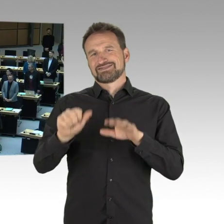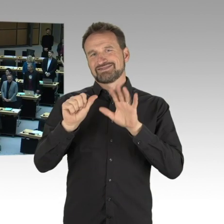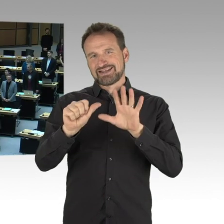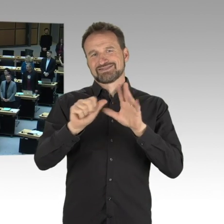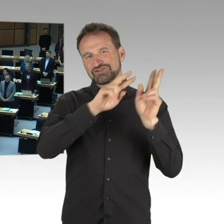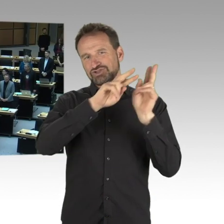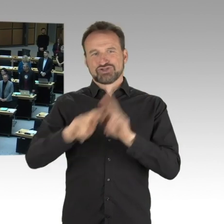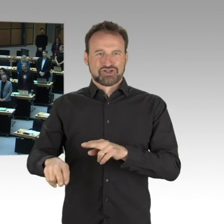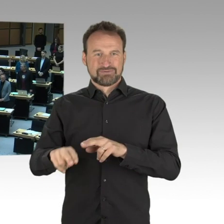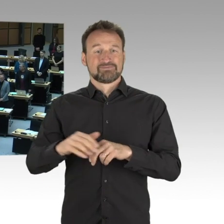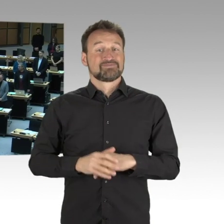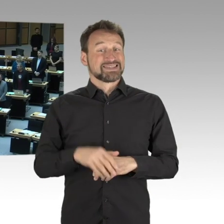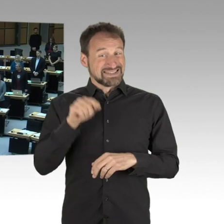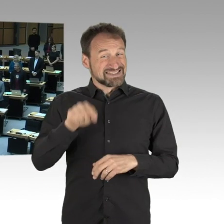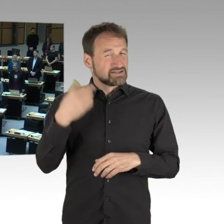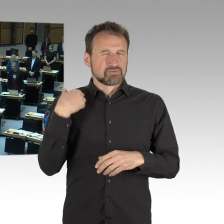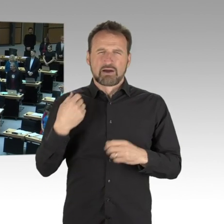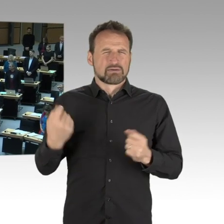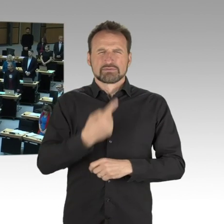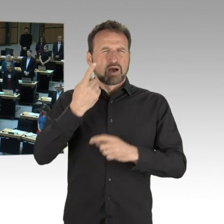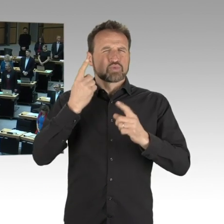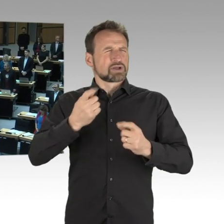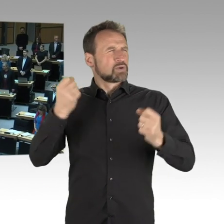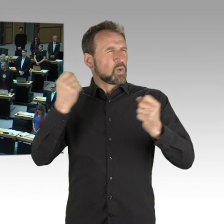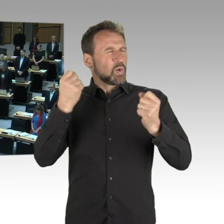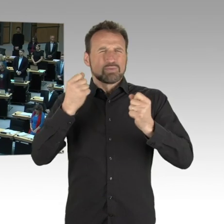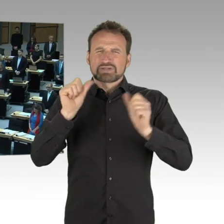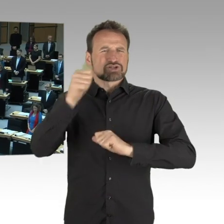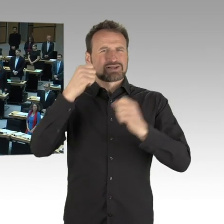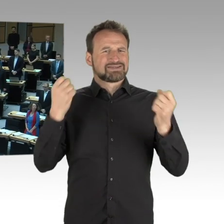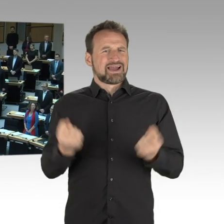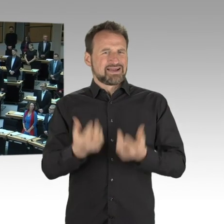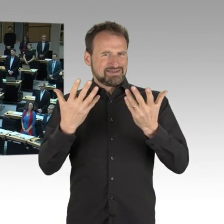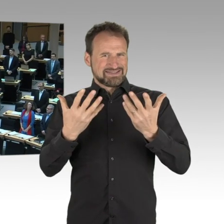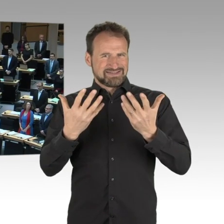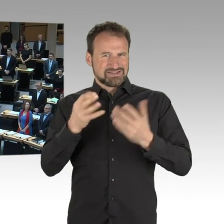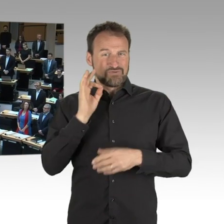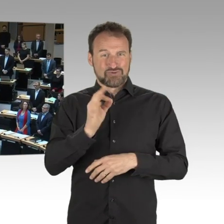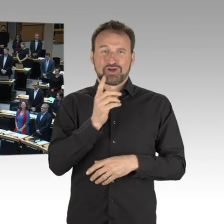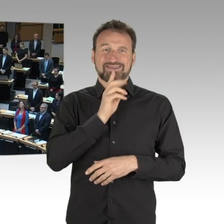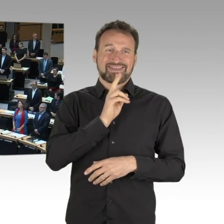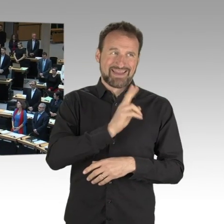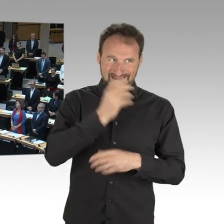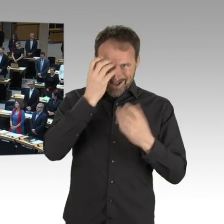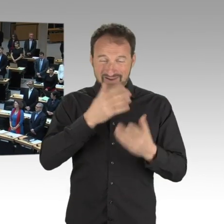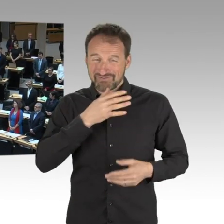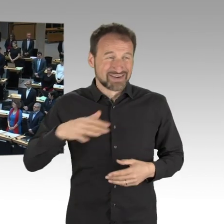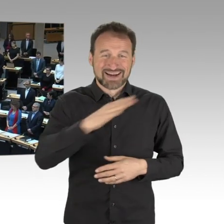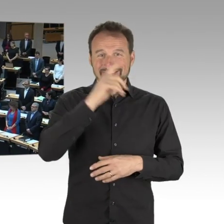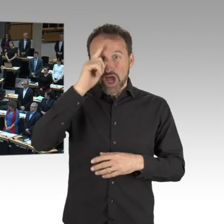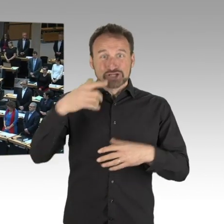dass ein Deutscher und ein sowjetischer Kosmonaut gemeinsam ins All starteten. Vor allen Dingen die jungen Menschen waren damals